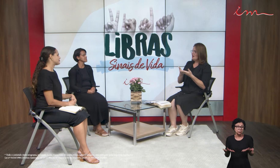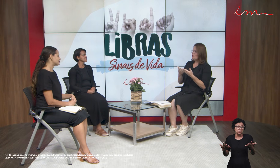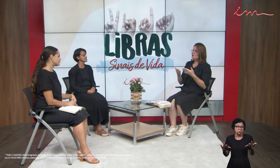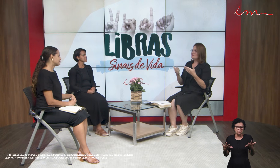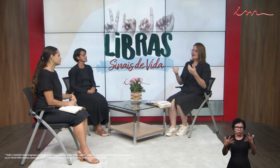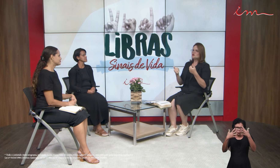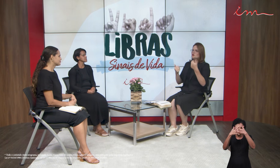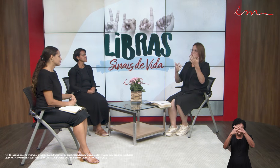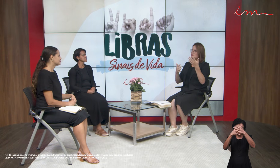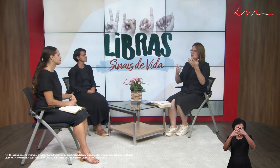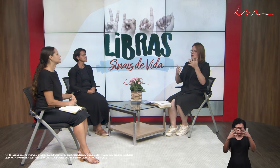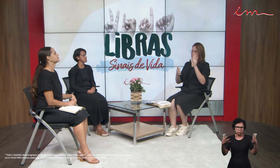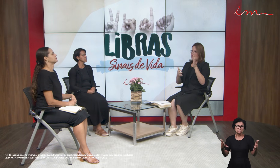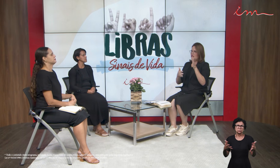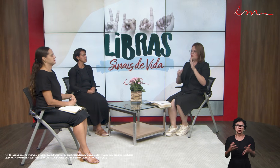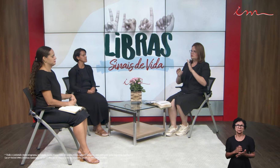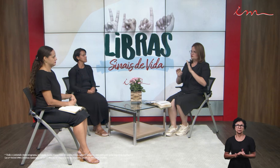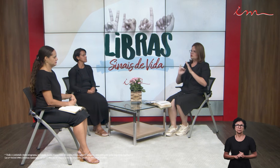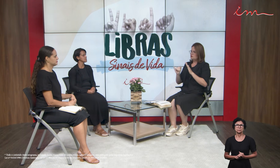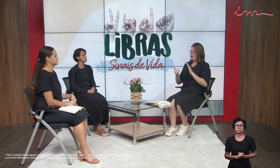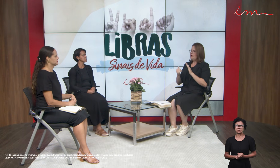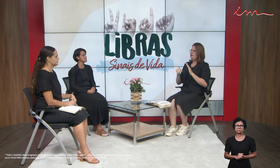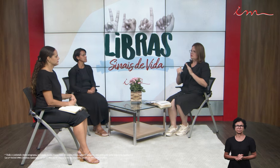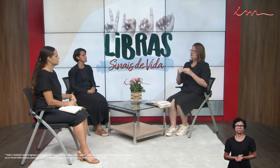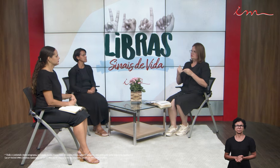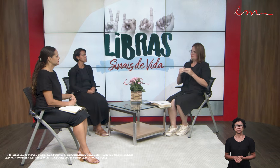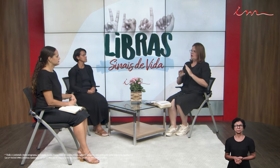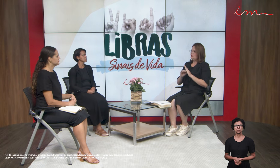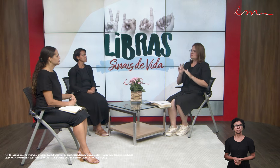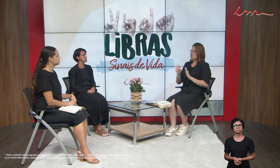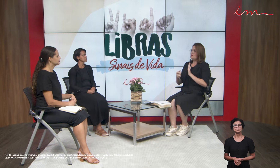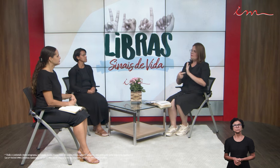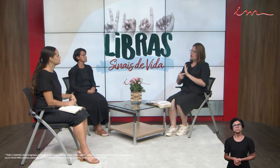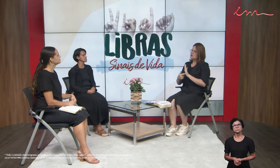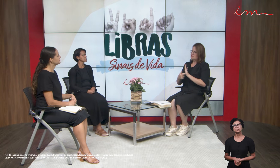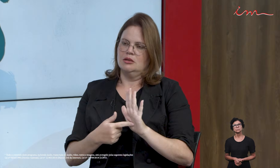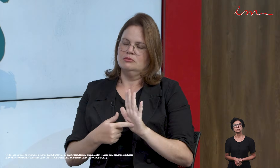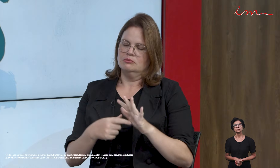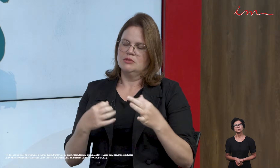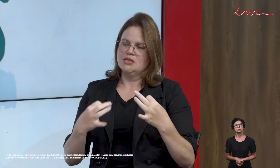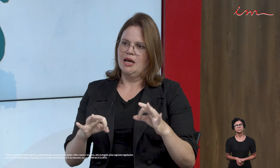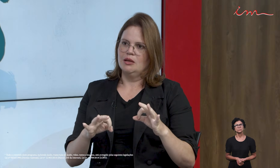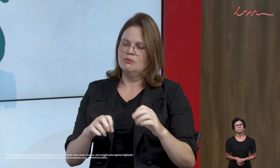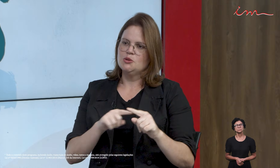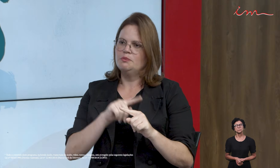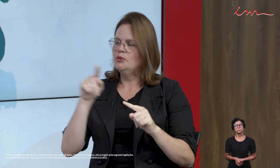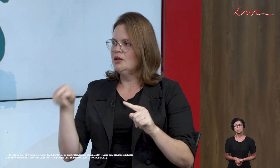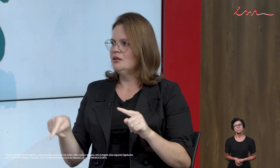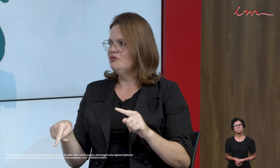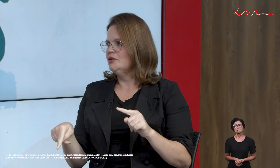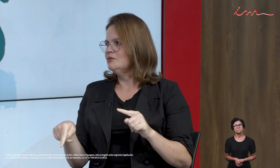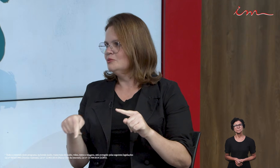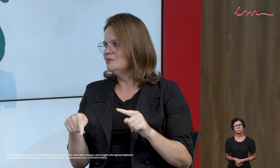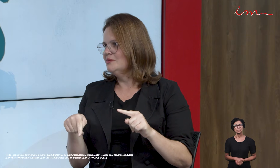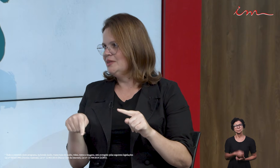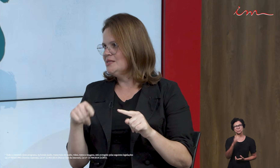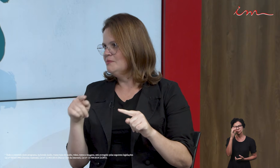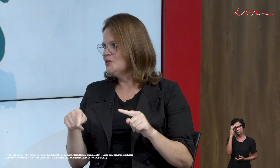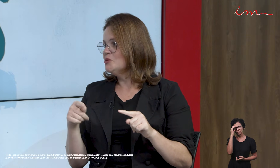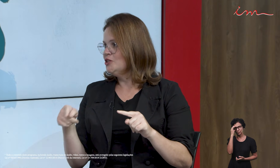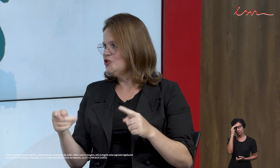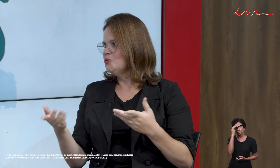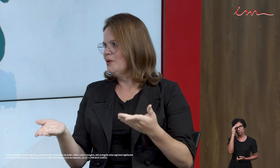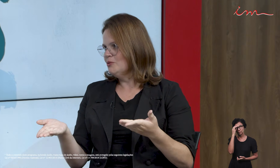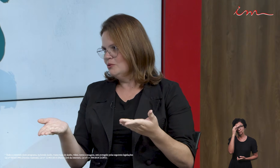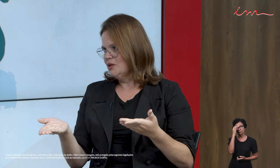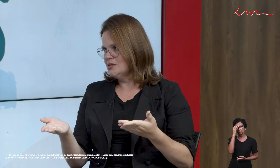de explicar, para não ficar solto. Tá, Josué, capítulo 5 mostra, certo, mas por que está falando desse